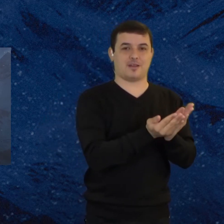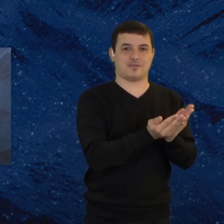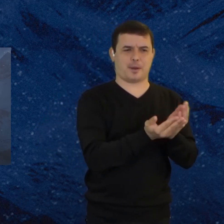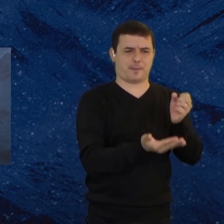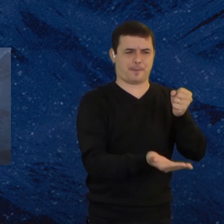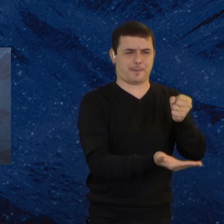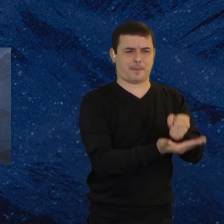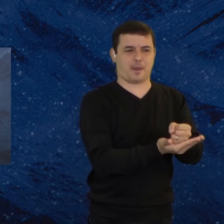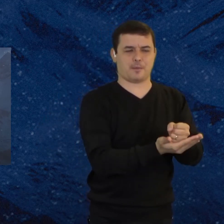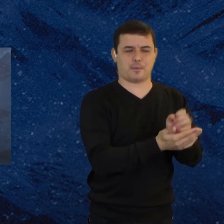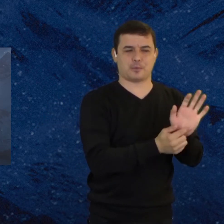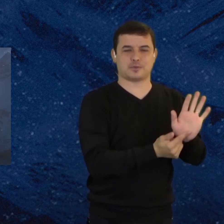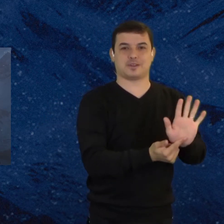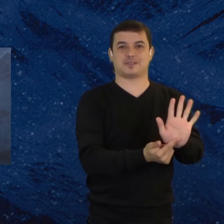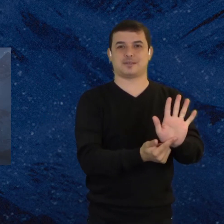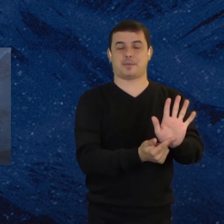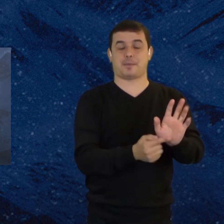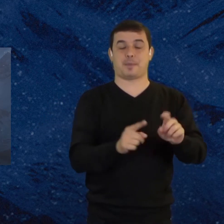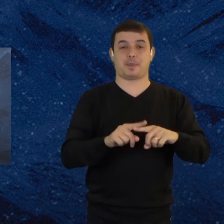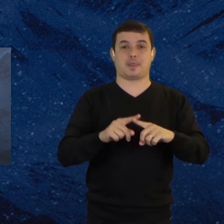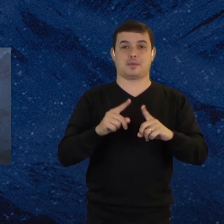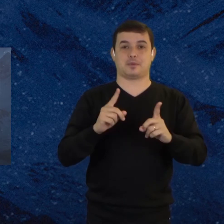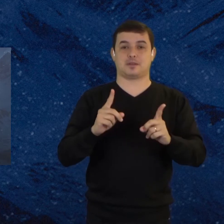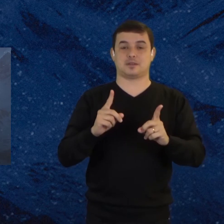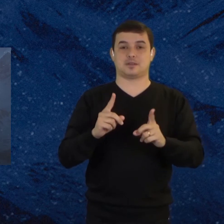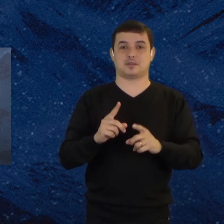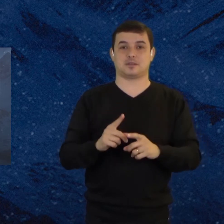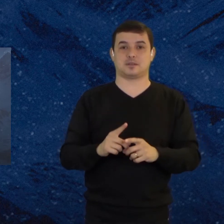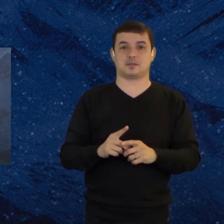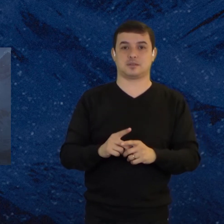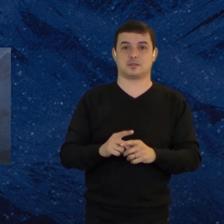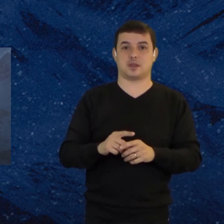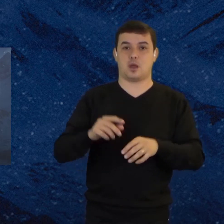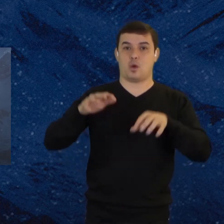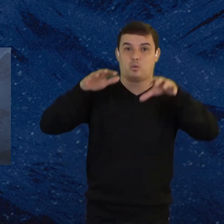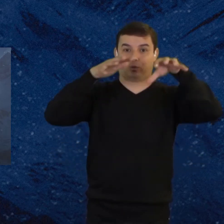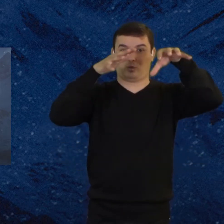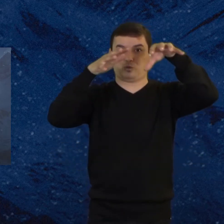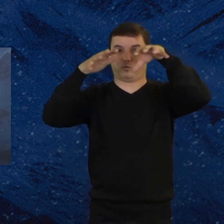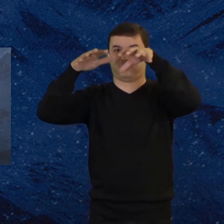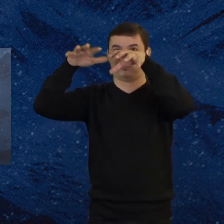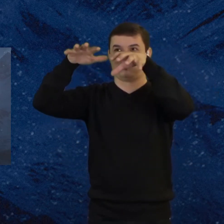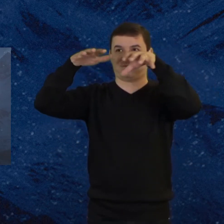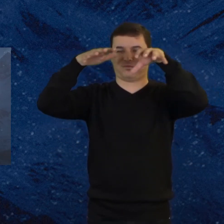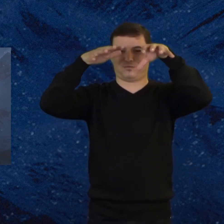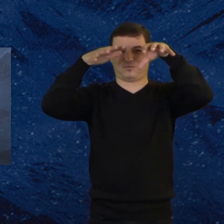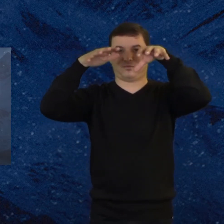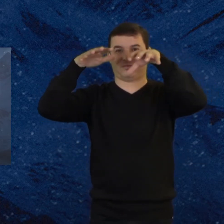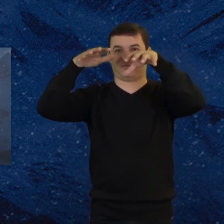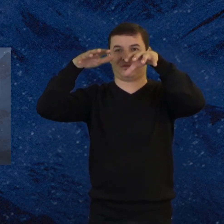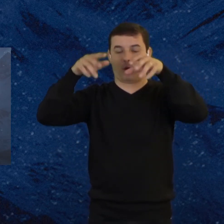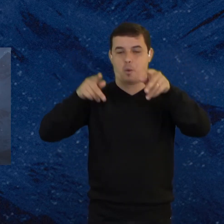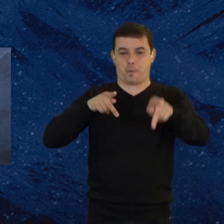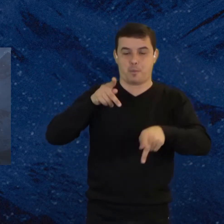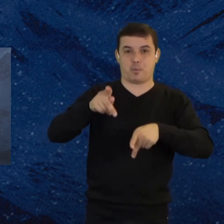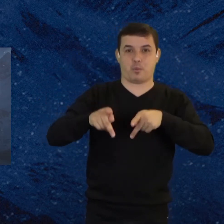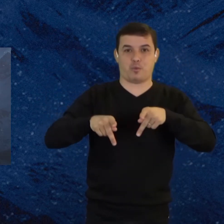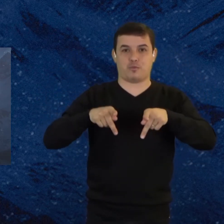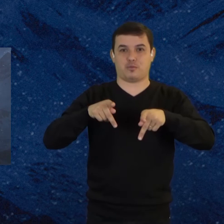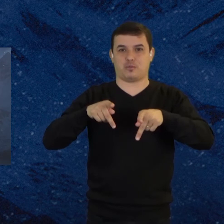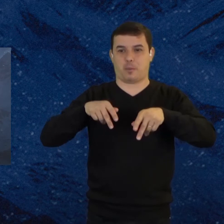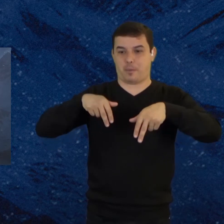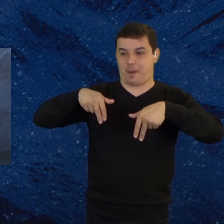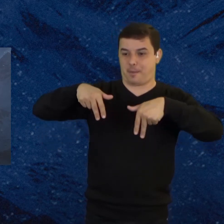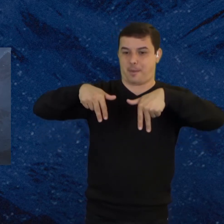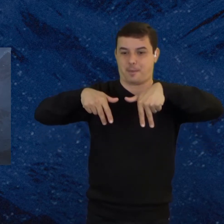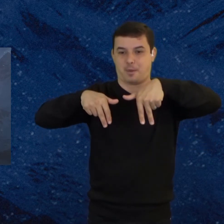foi dada. Mas quando a nuvem se levantava, né, o povo levantava